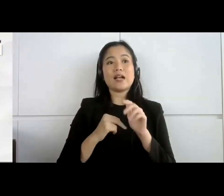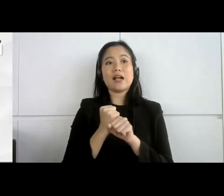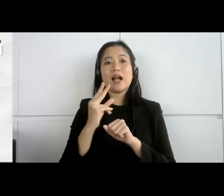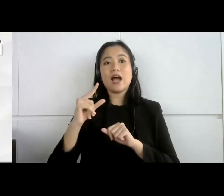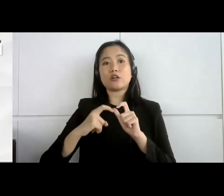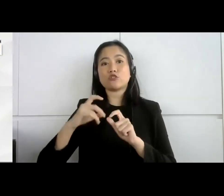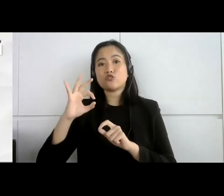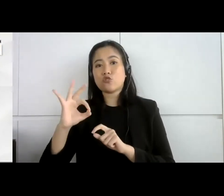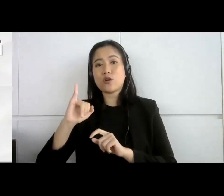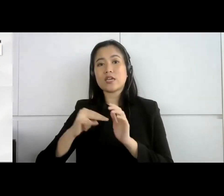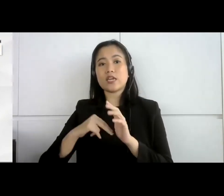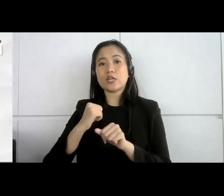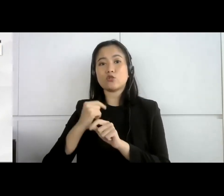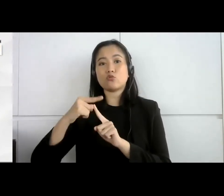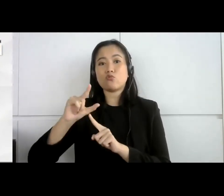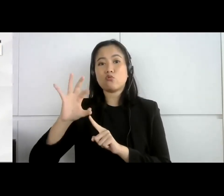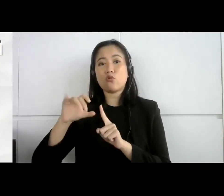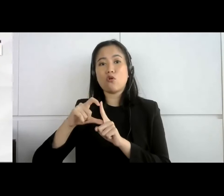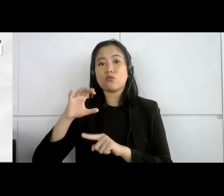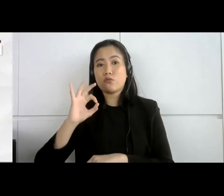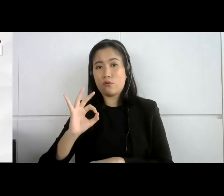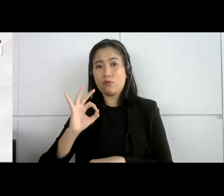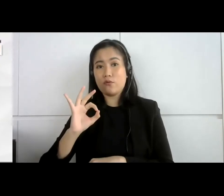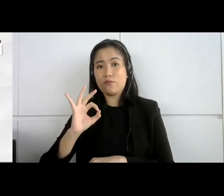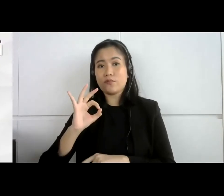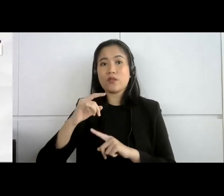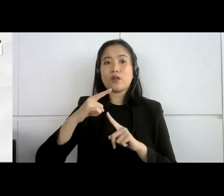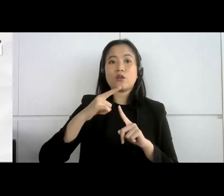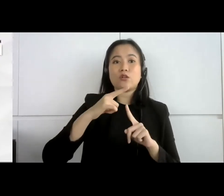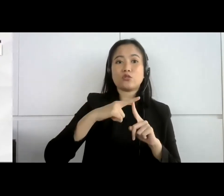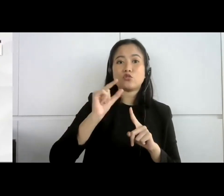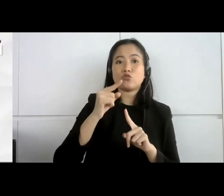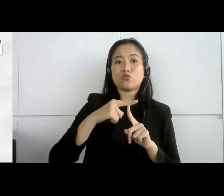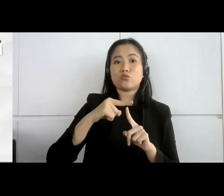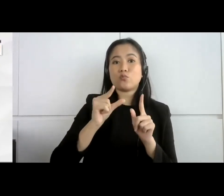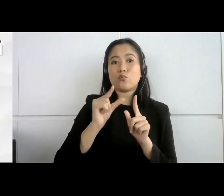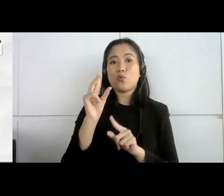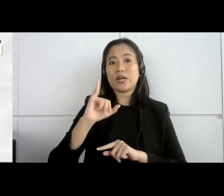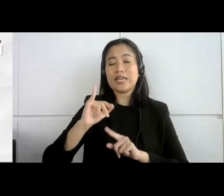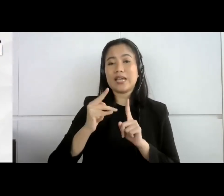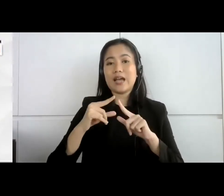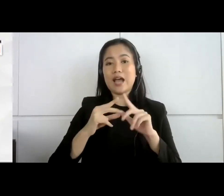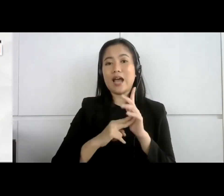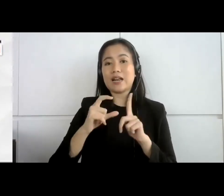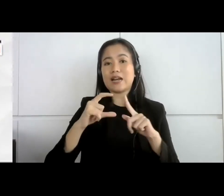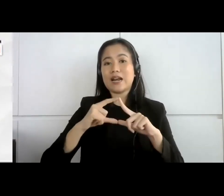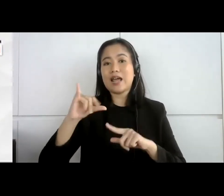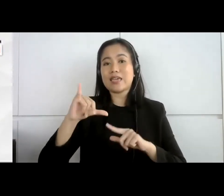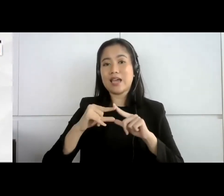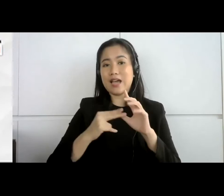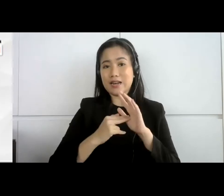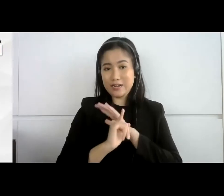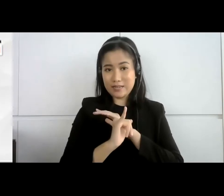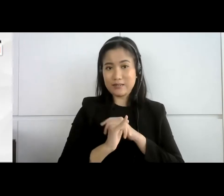tuturi handayani. Kepada Bapak Ibu yang saya hormati, tidak kalah pentingnya dalam kesempatan